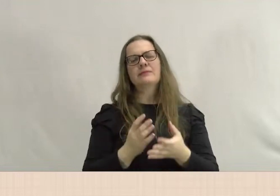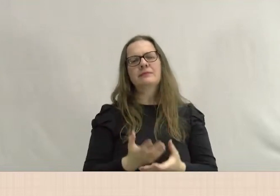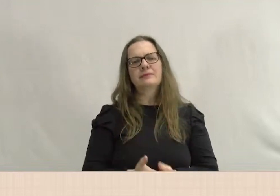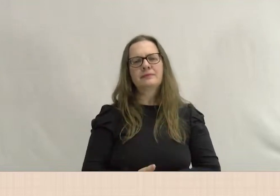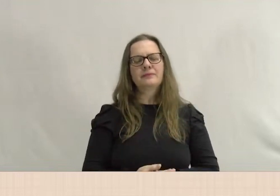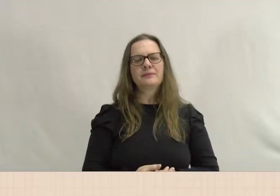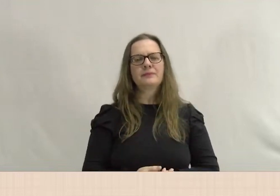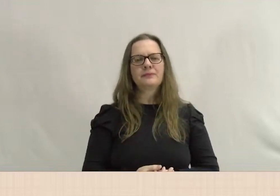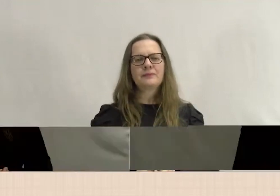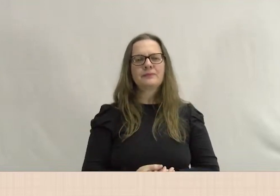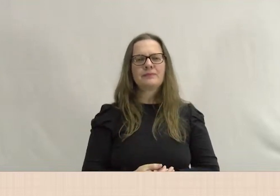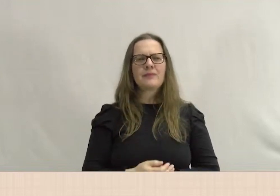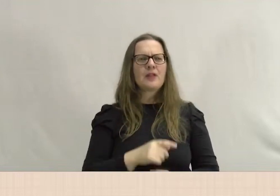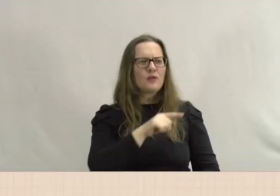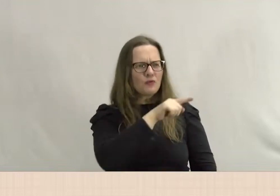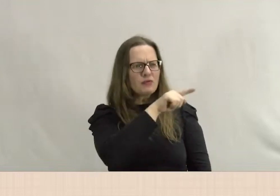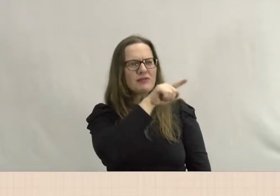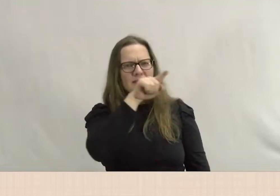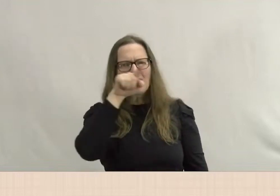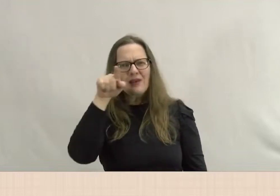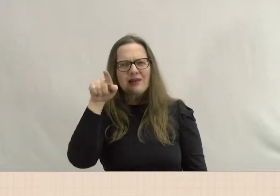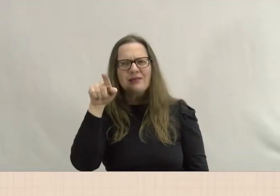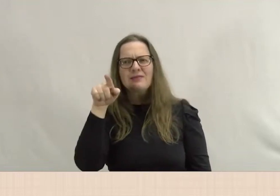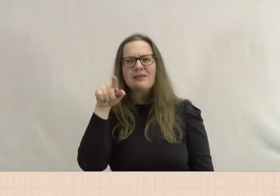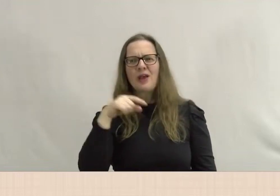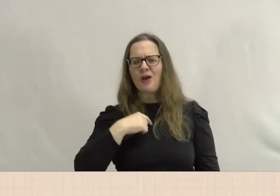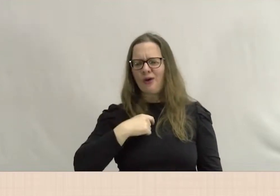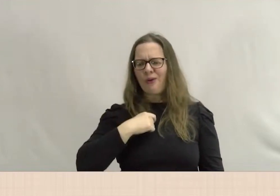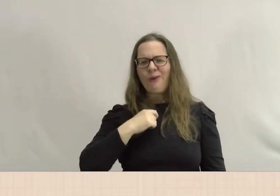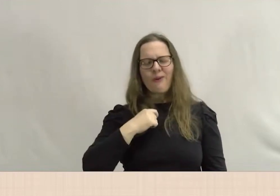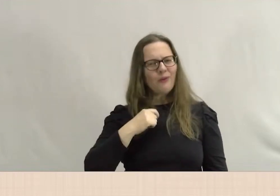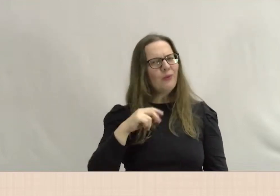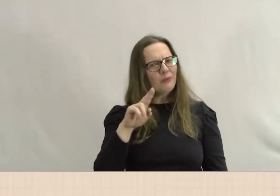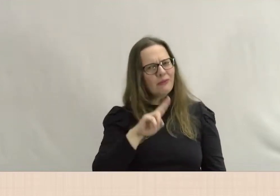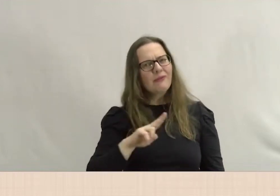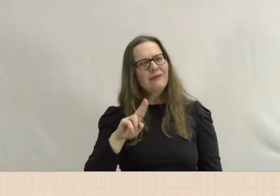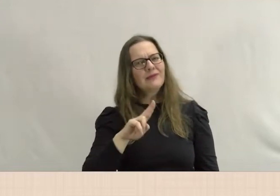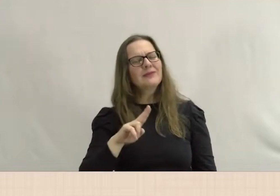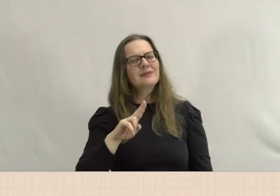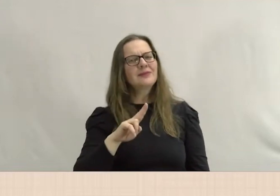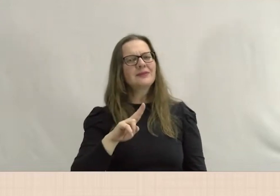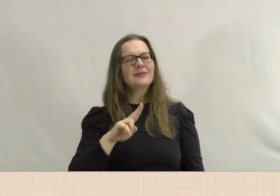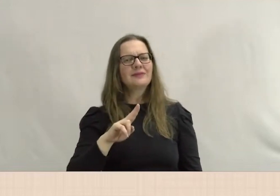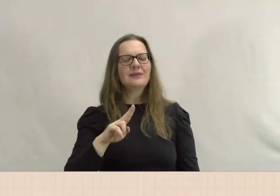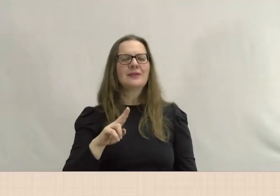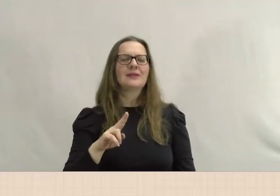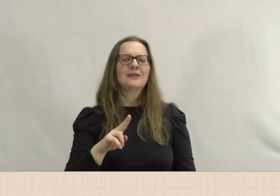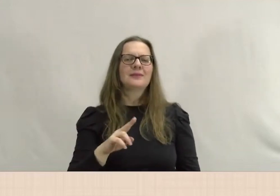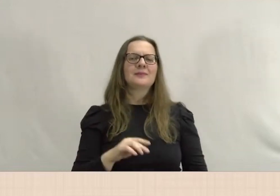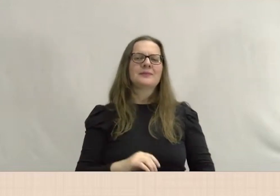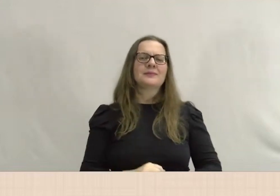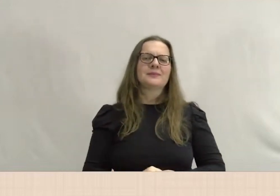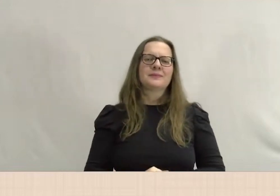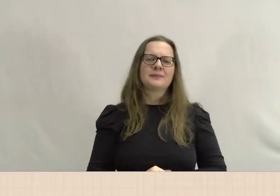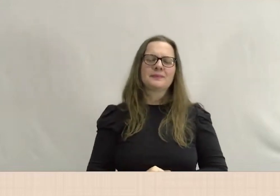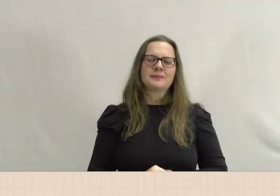E todos vocês estão usando, todos, sem exceção, todos vocês estão usando para vestimenta.